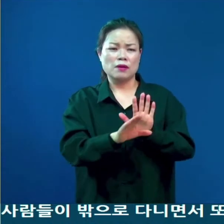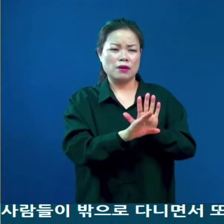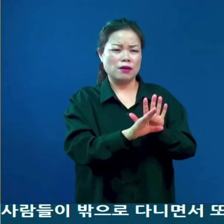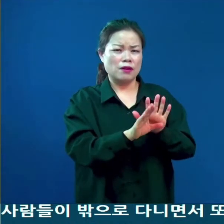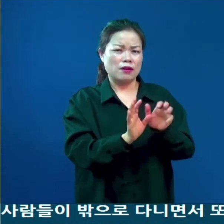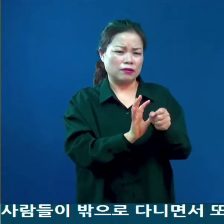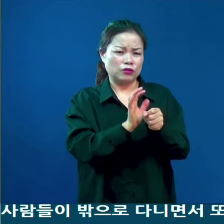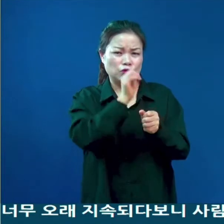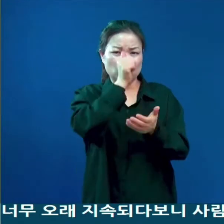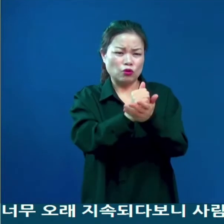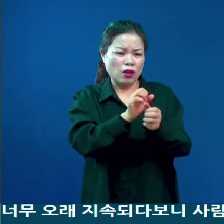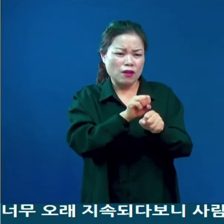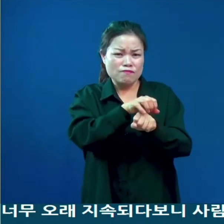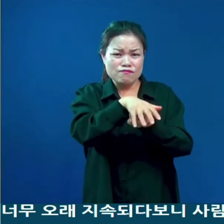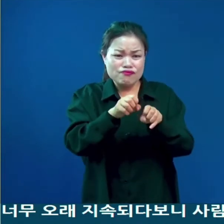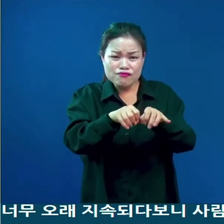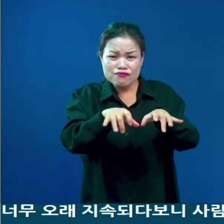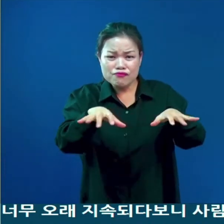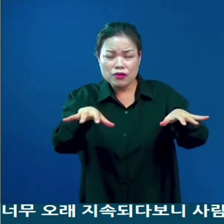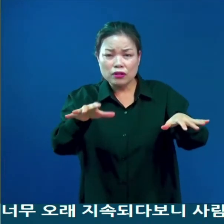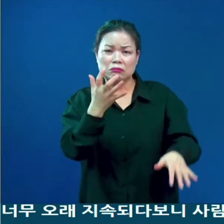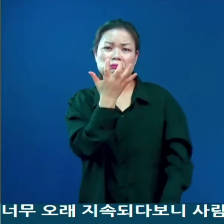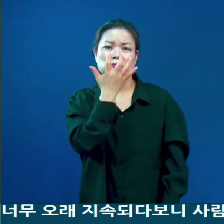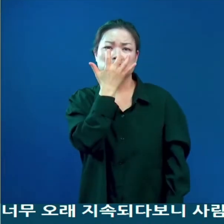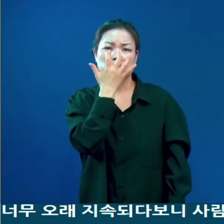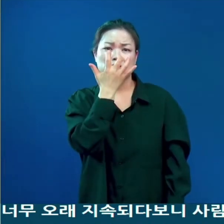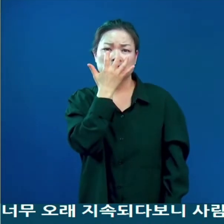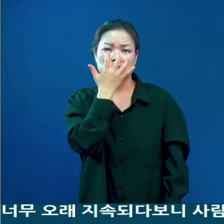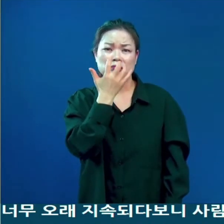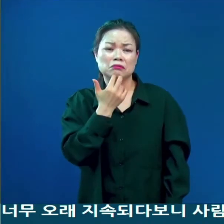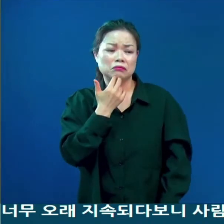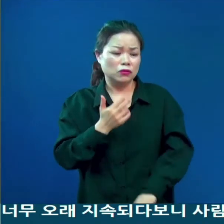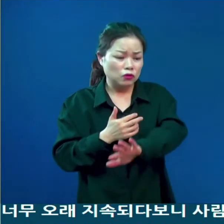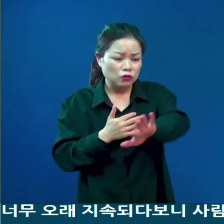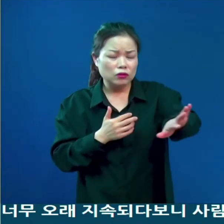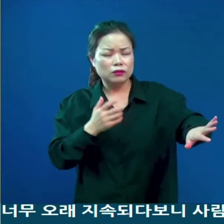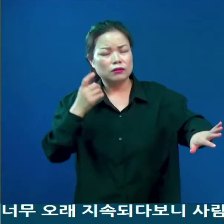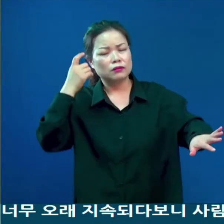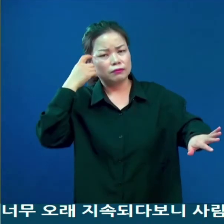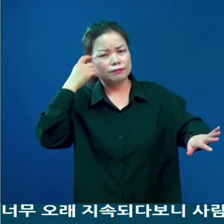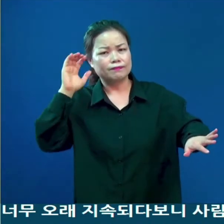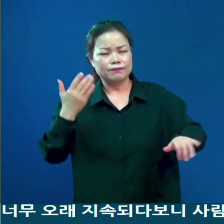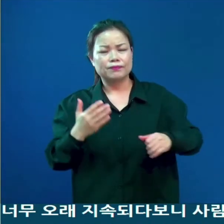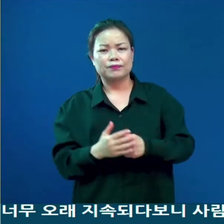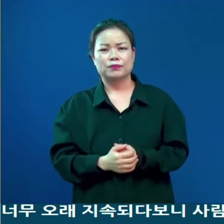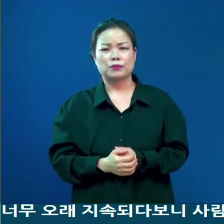팬데믹에 너무나도 무감각해져 있는 우리를 발견하게 됩니다.